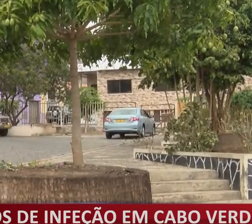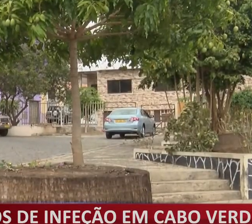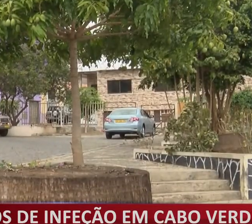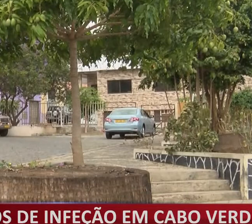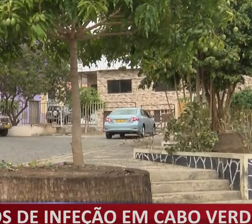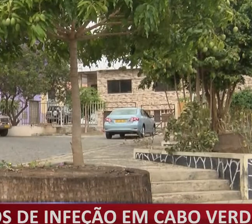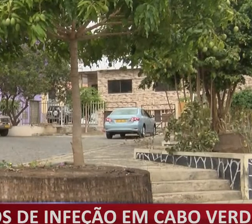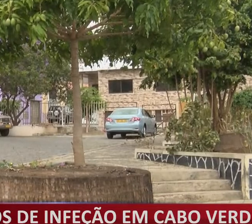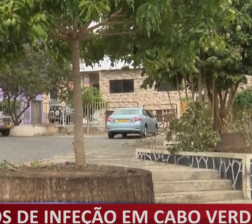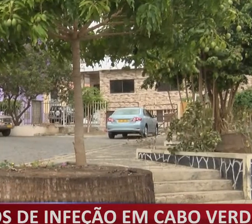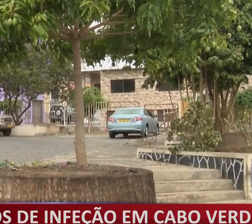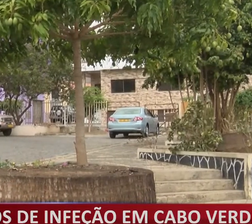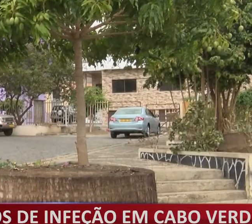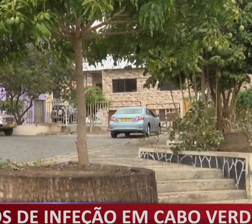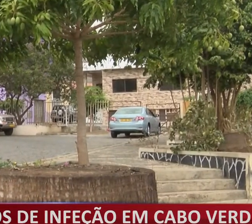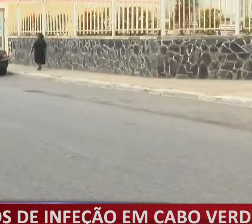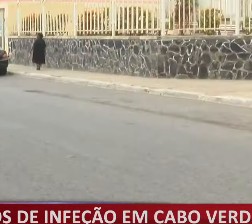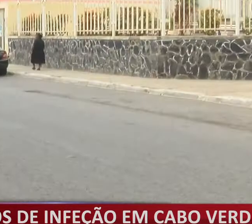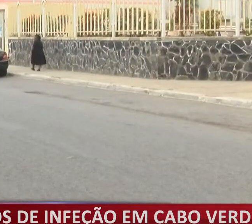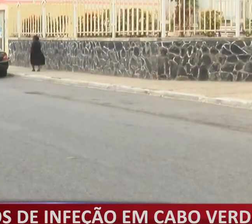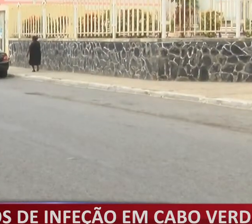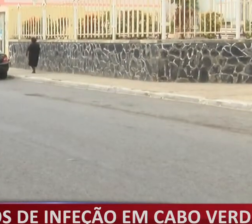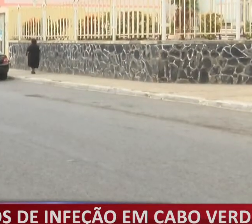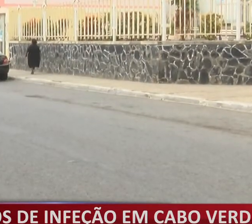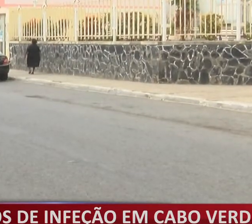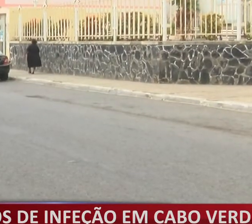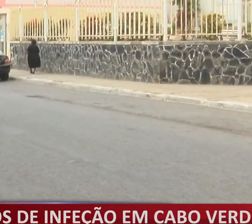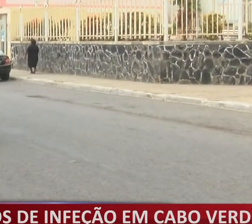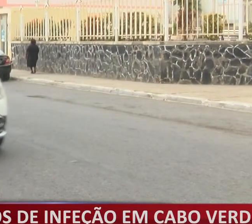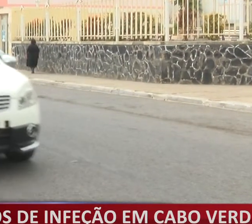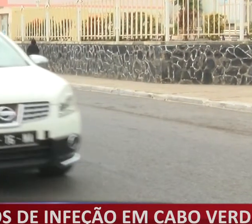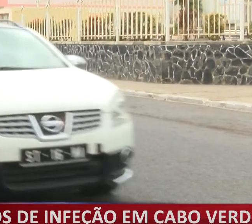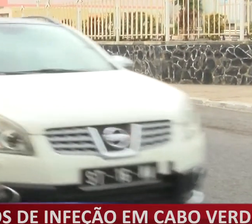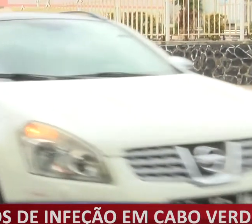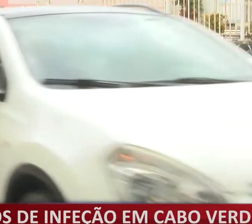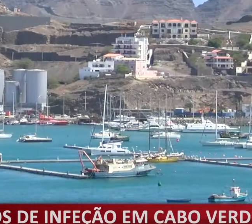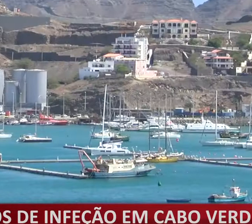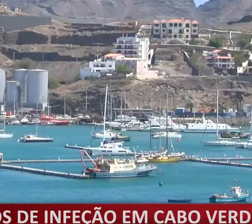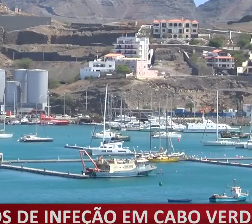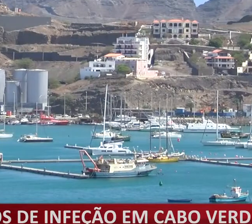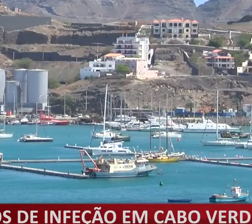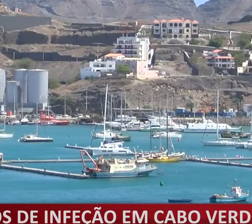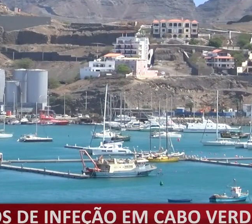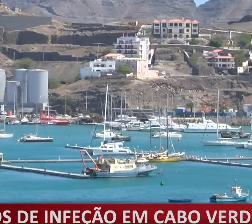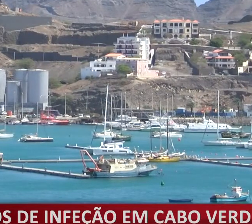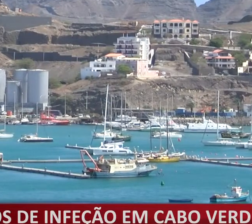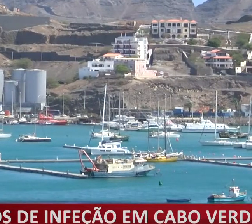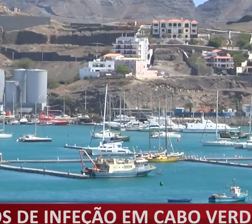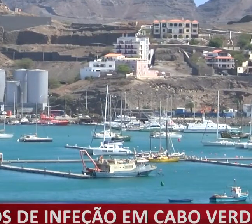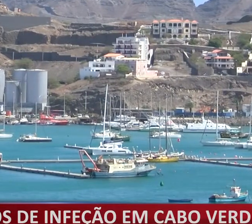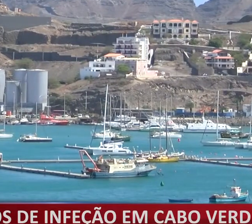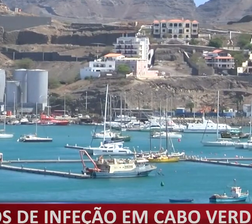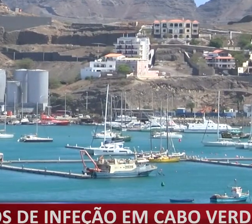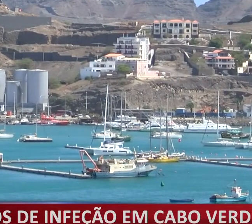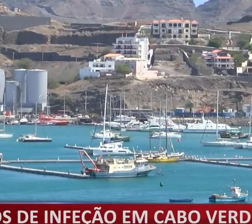partir de hoje, também registra um caso positivo. A situação de São Vicente, que